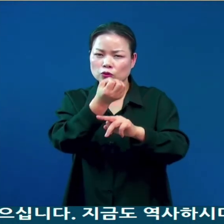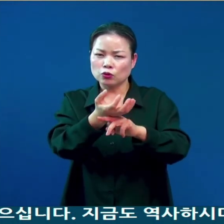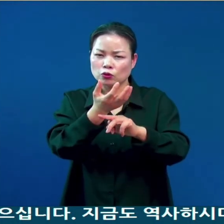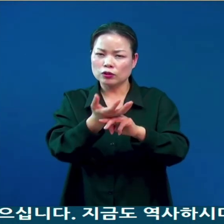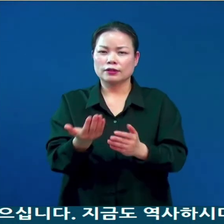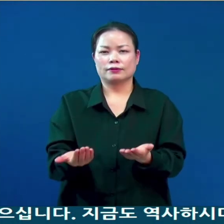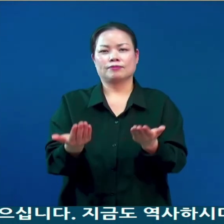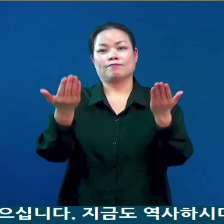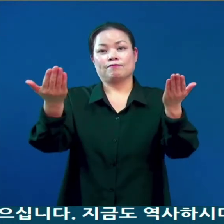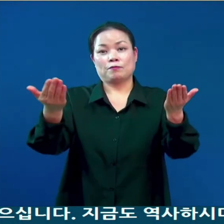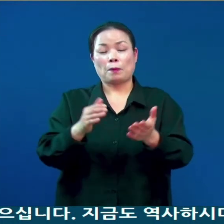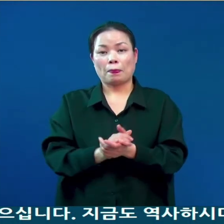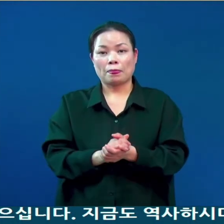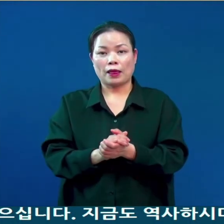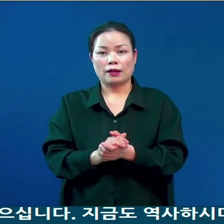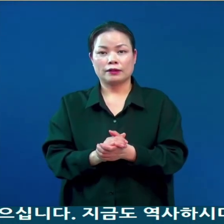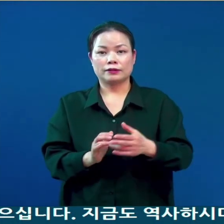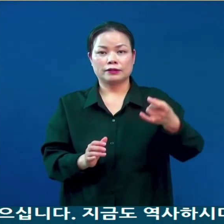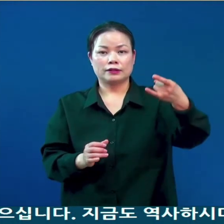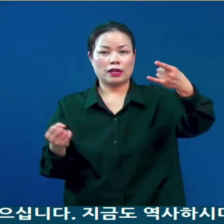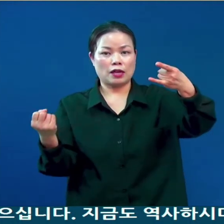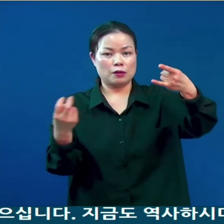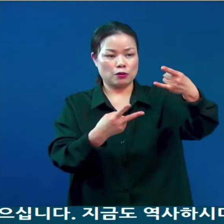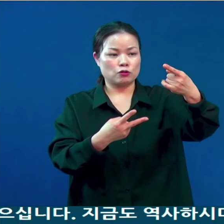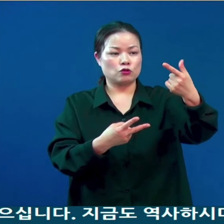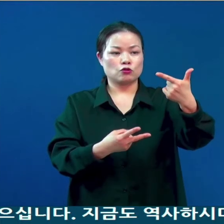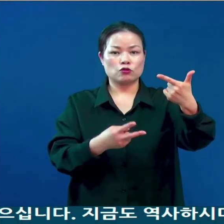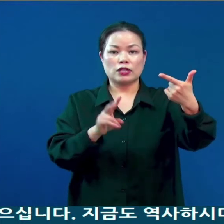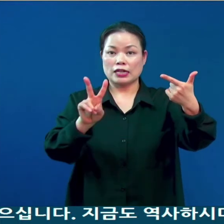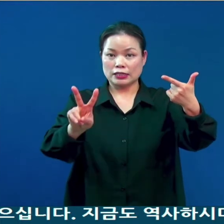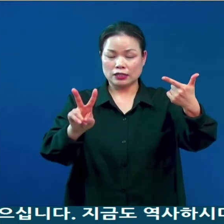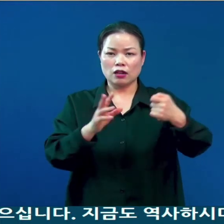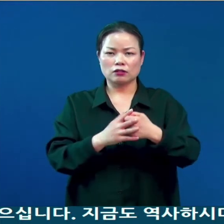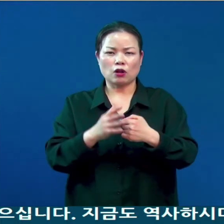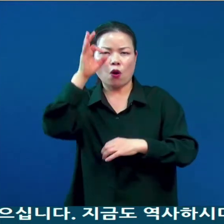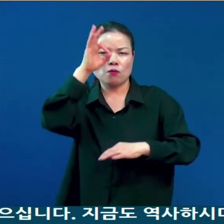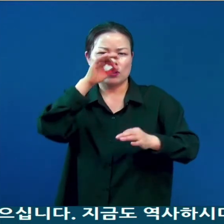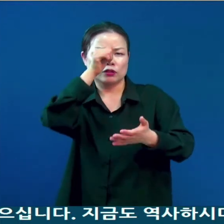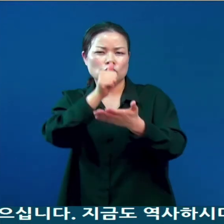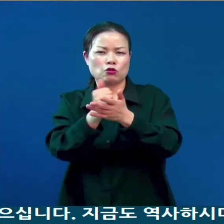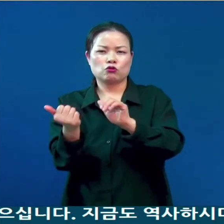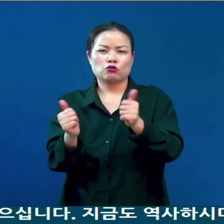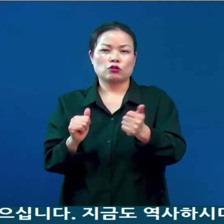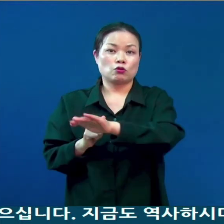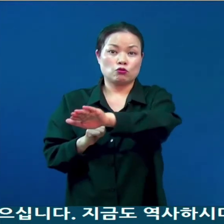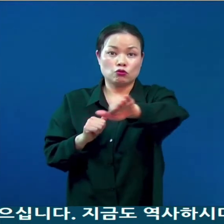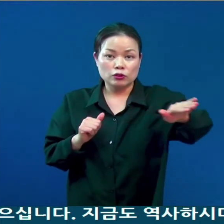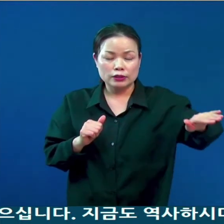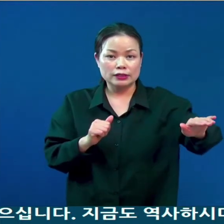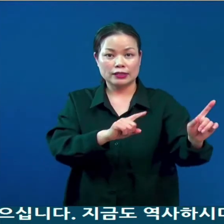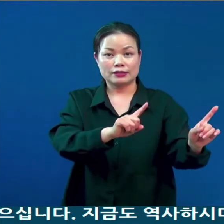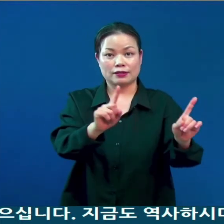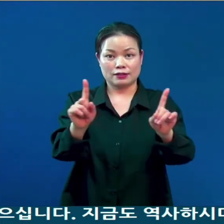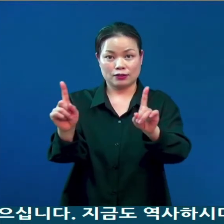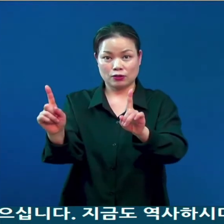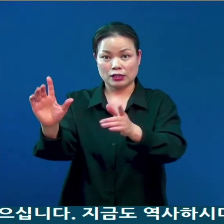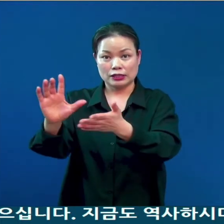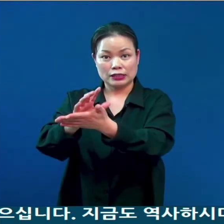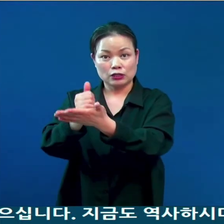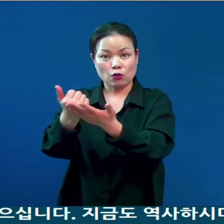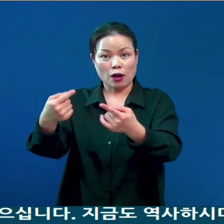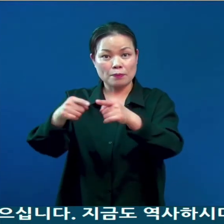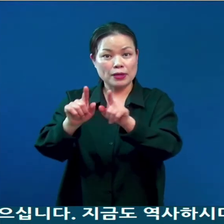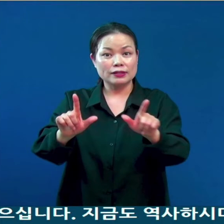여기노라 말씀하셨고, 에베소서 2장 6절에 보면 그가 허물과 죄로 죽었던 우리를 살리셨고 그리스도와